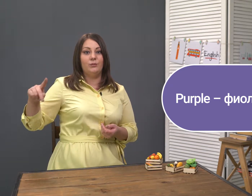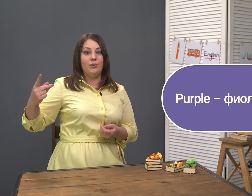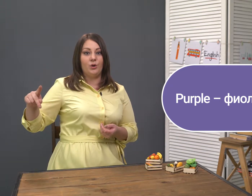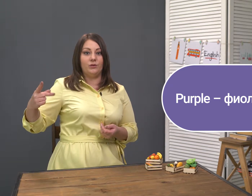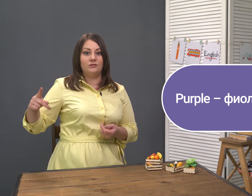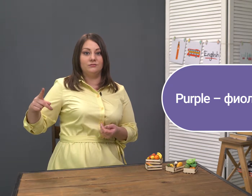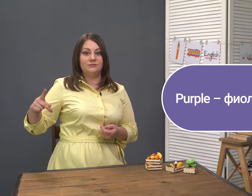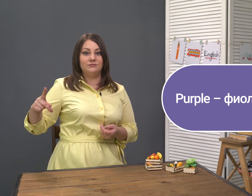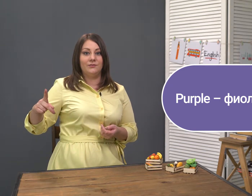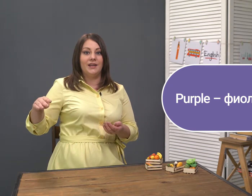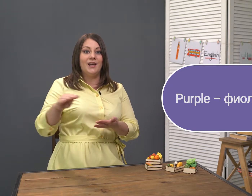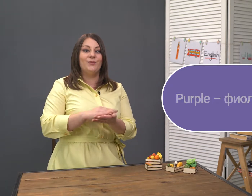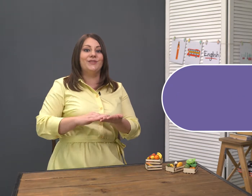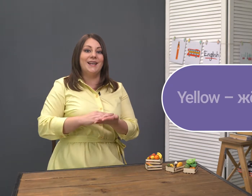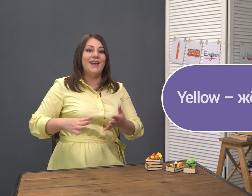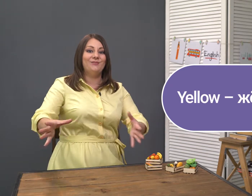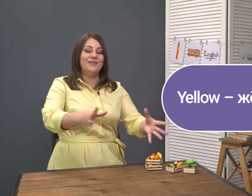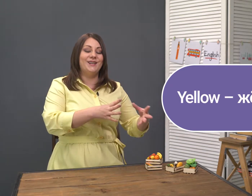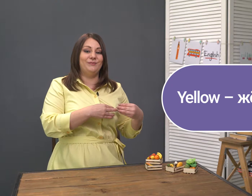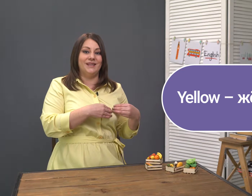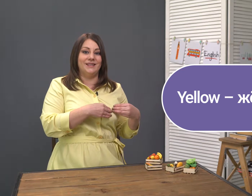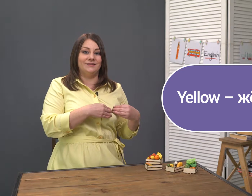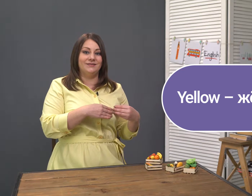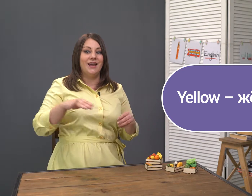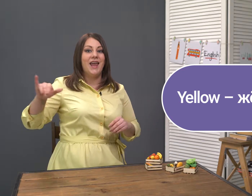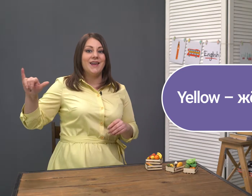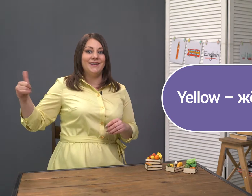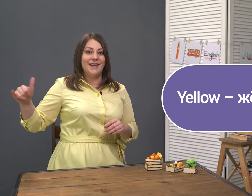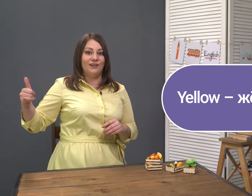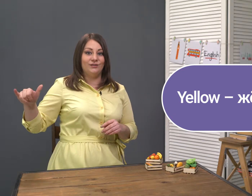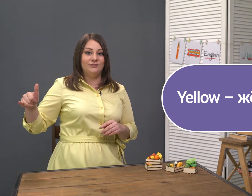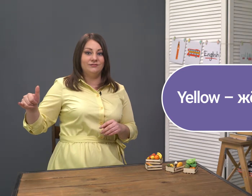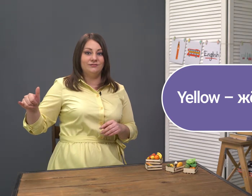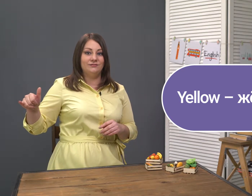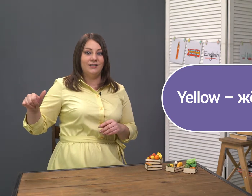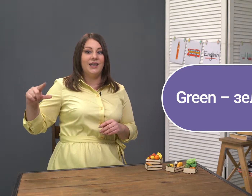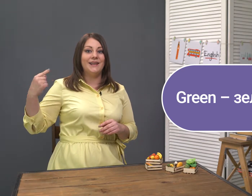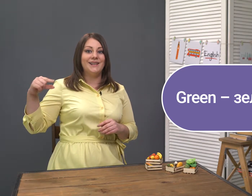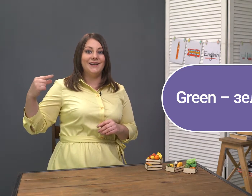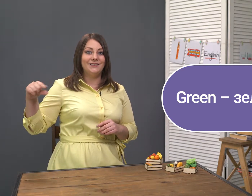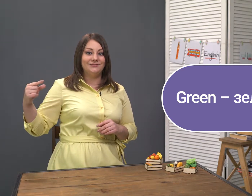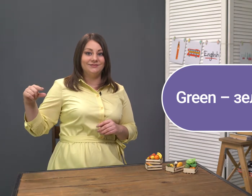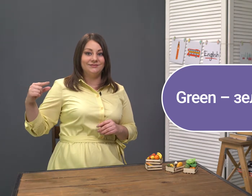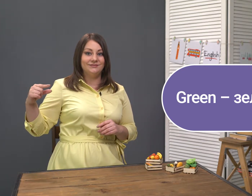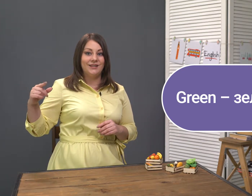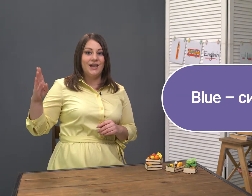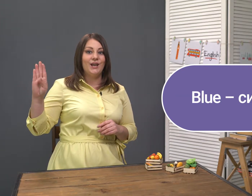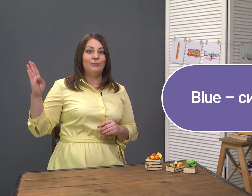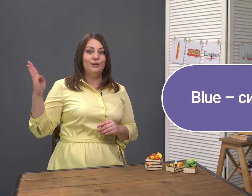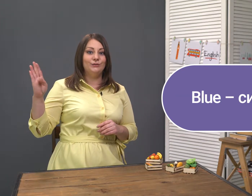Purple. Повторяем все вместе. Yellow. Green. Blue.